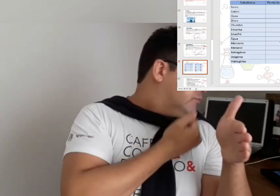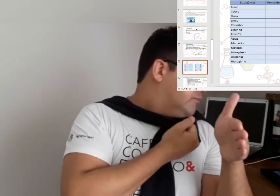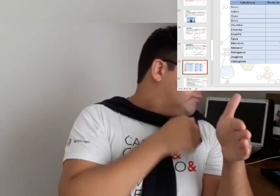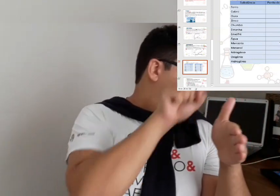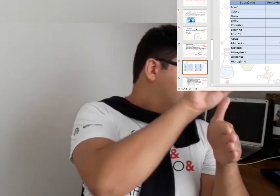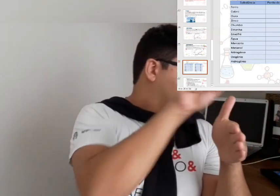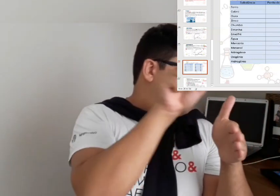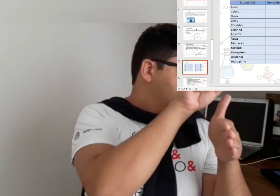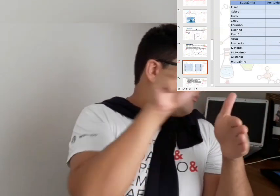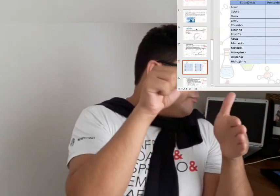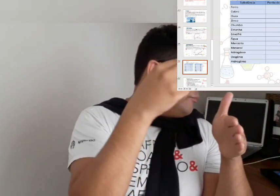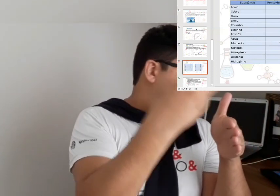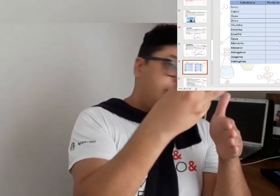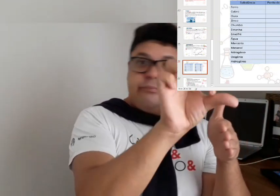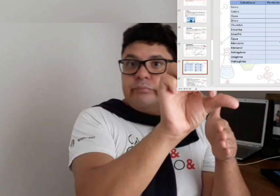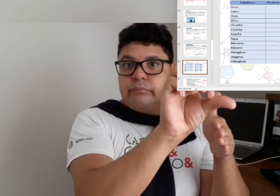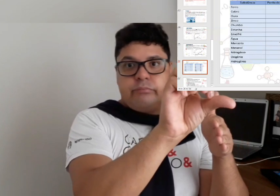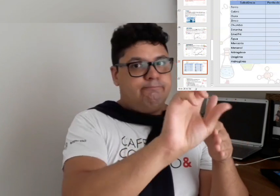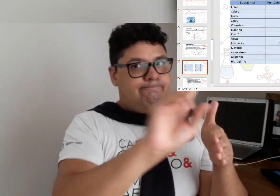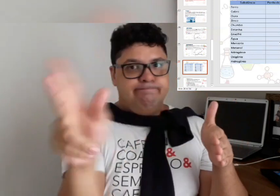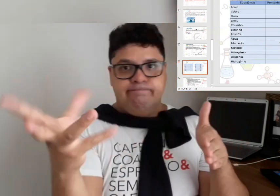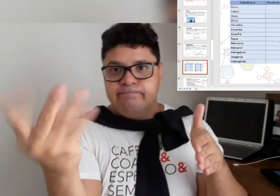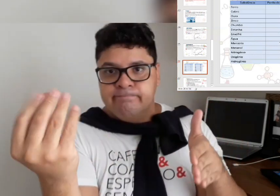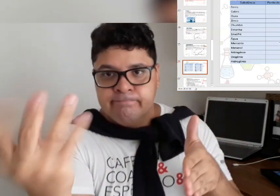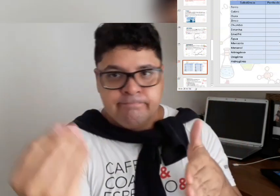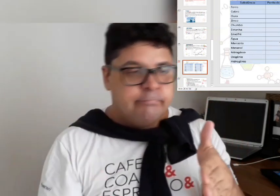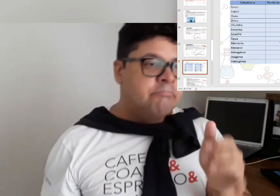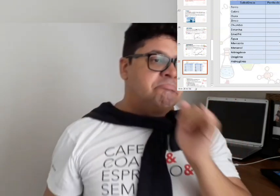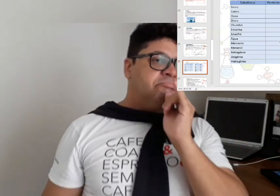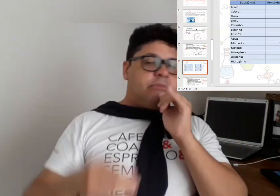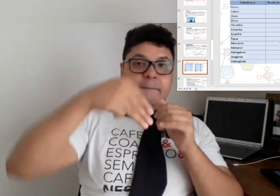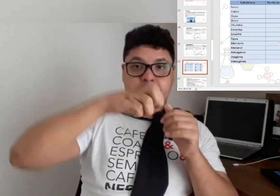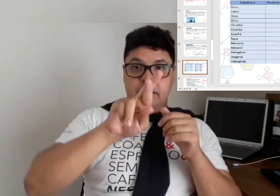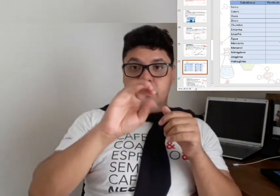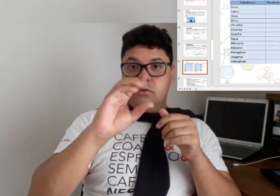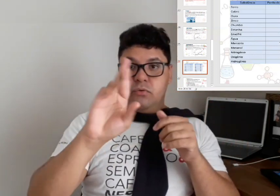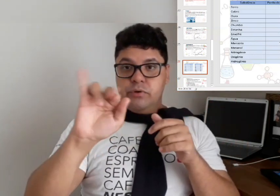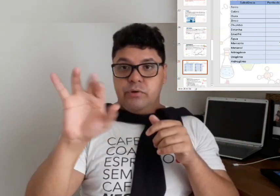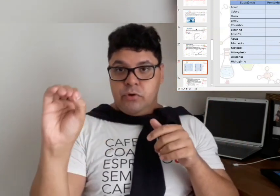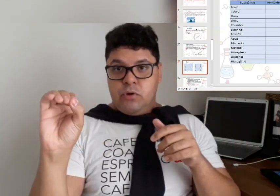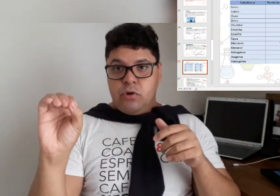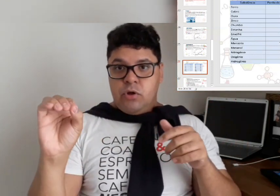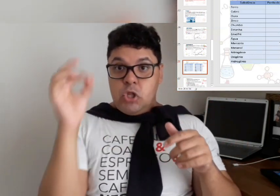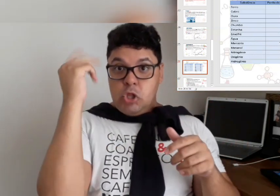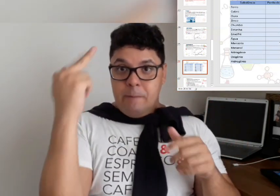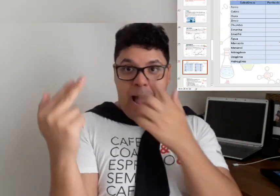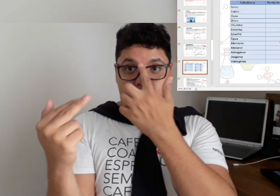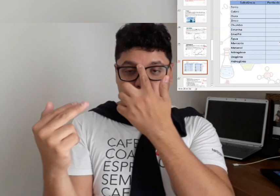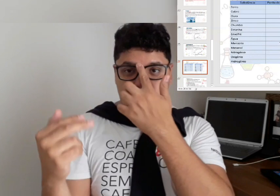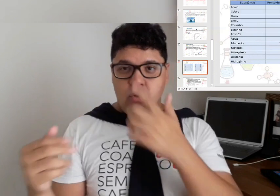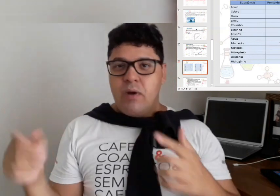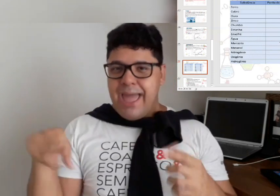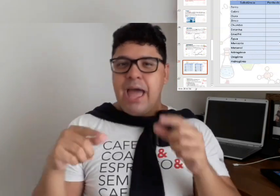mercúrio é aquele metal, é um metal que na nossa temperatura ambiente, quer dizer, em cerca de